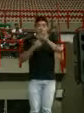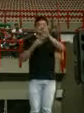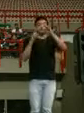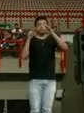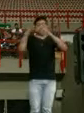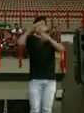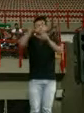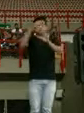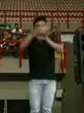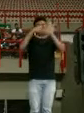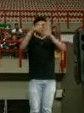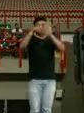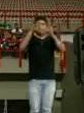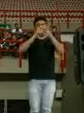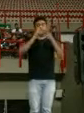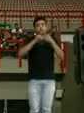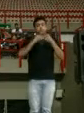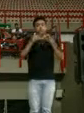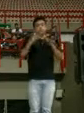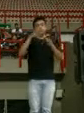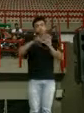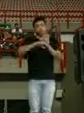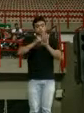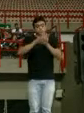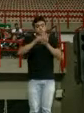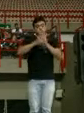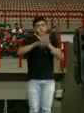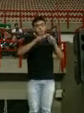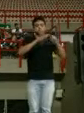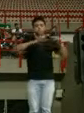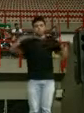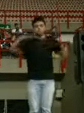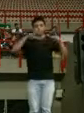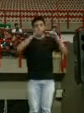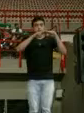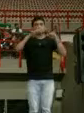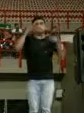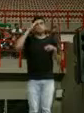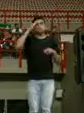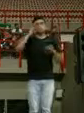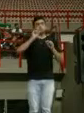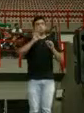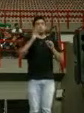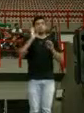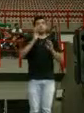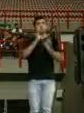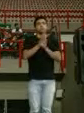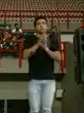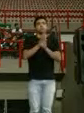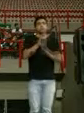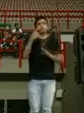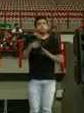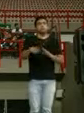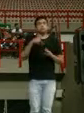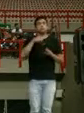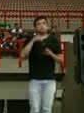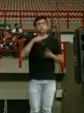e dos conceitos de ondulatória nas cordas vibrantes, pode-se entender que, como consequência da